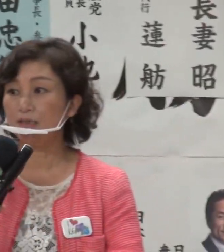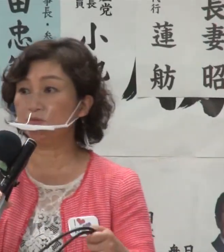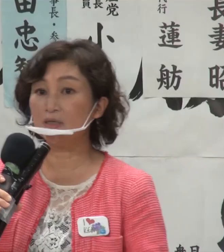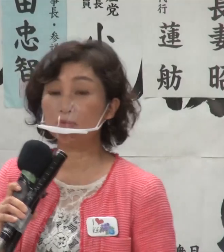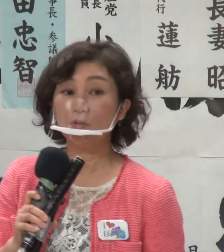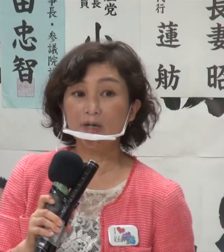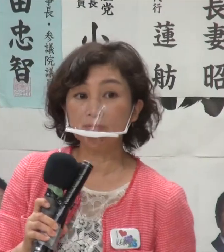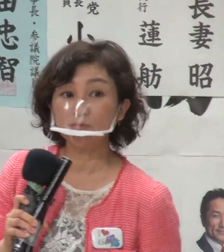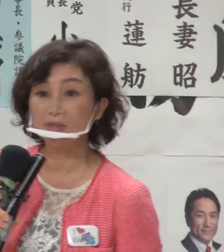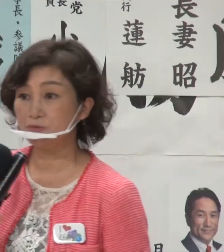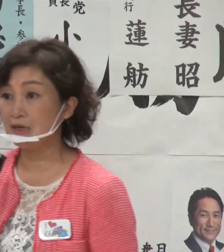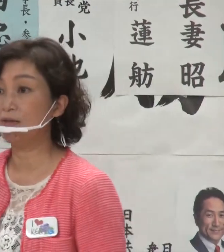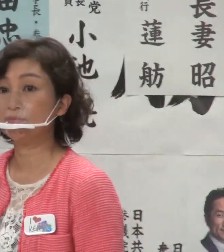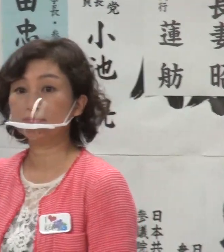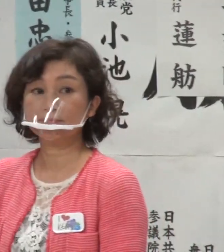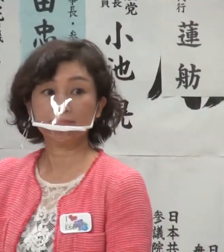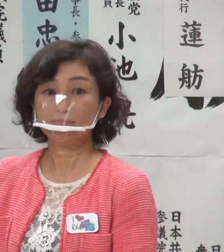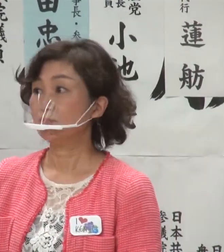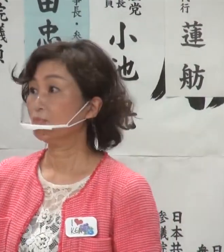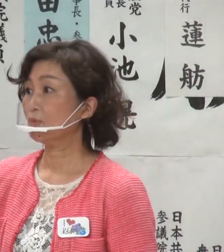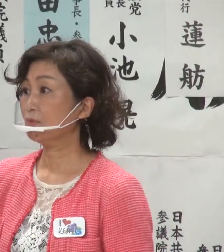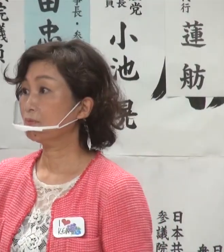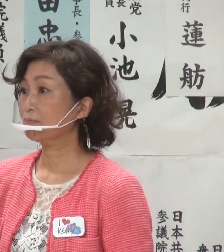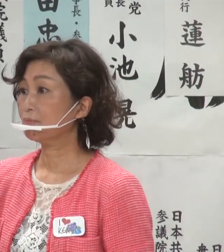はい、ありがとうございます。他にはどうでしょうか。